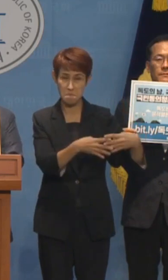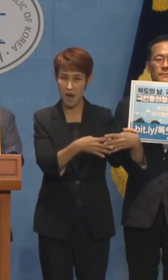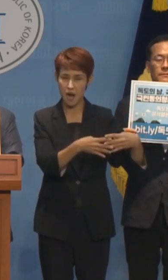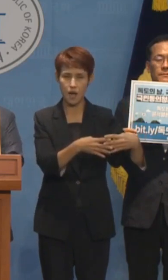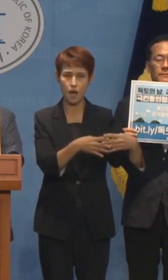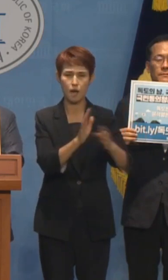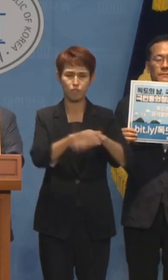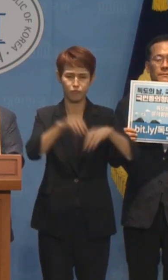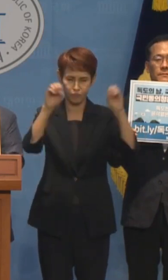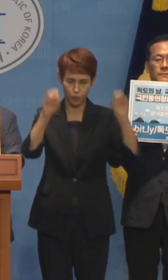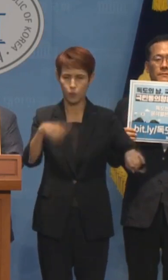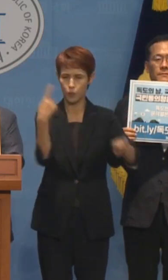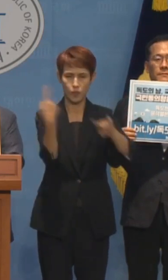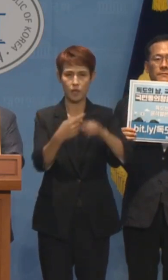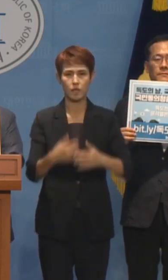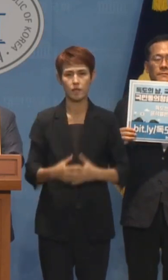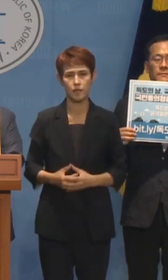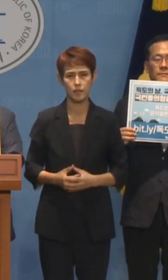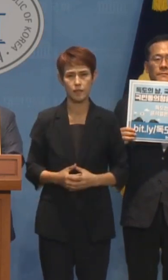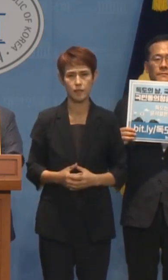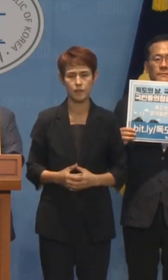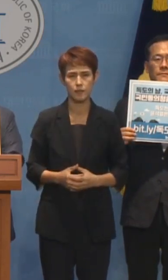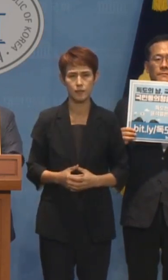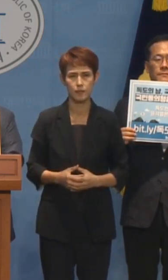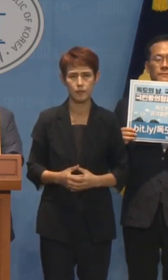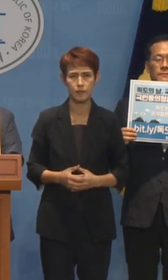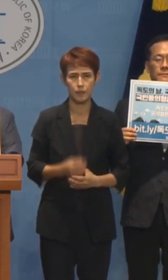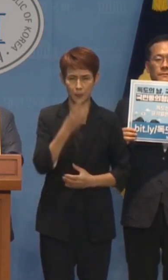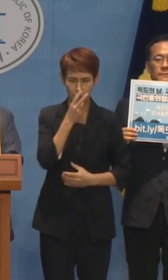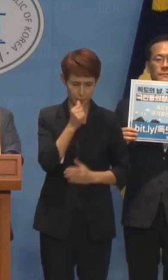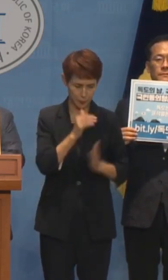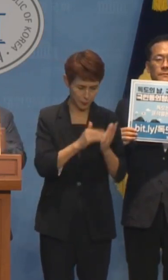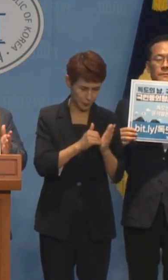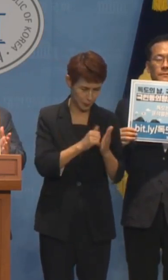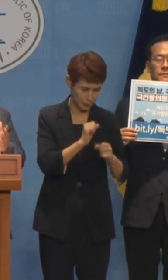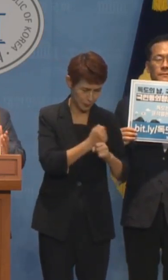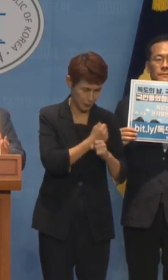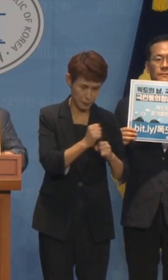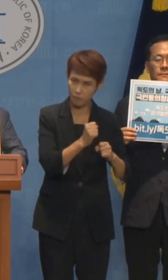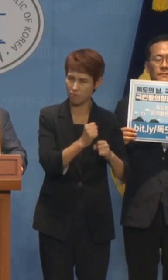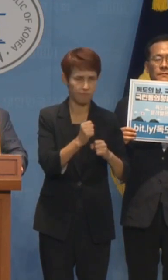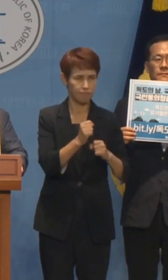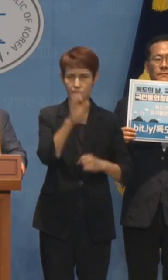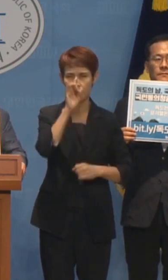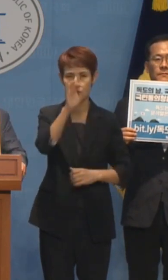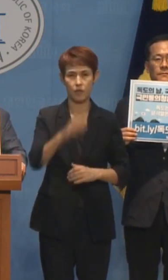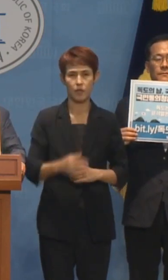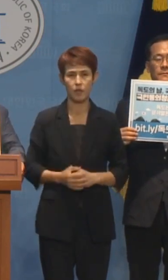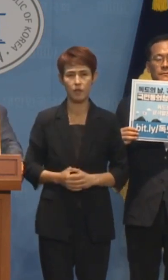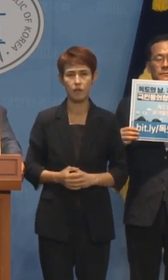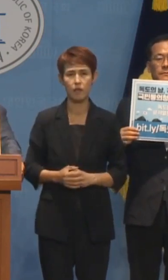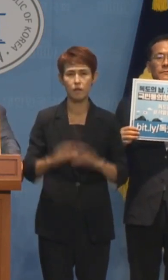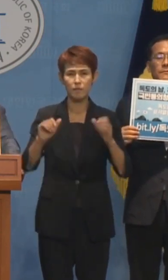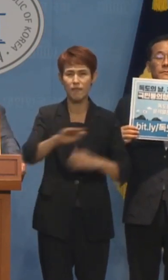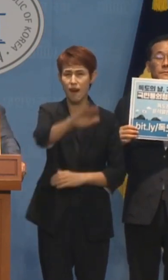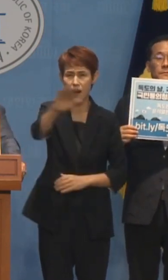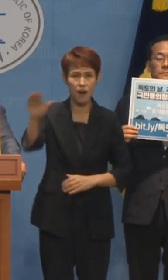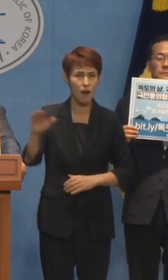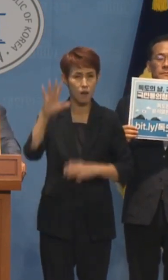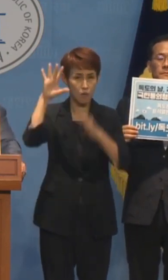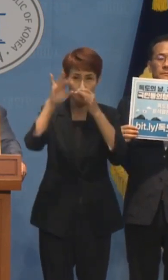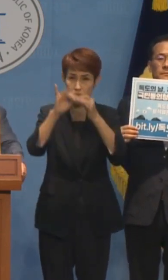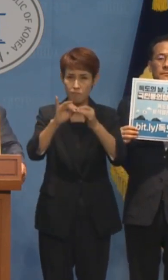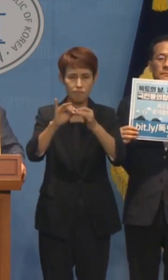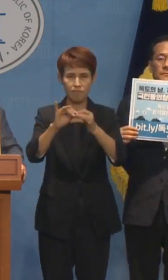것처럼 윤성 시대 모든 음습한 미은 전면 무효입니다 우리 국민 또 세계 시민 누구도 공감하거나 동의하거나